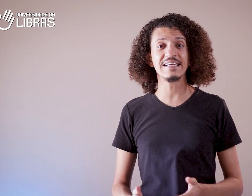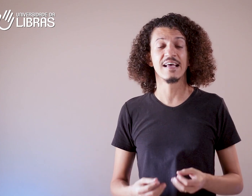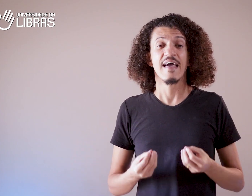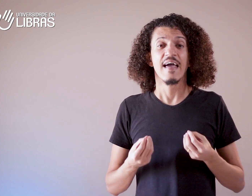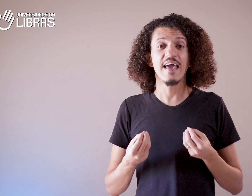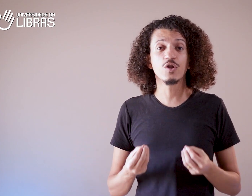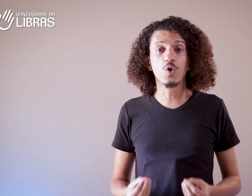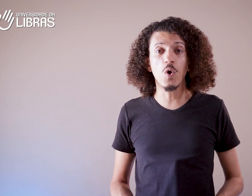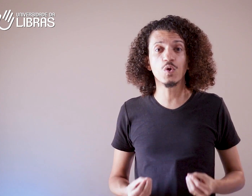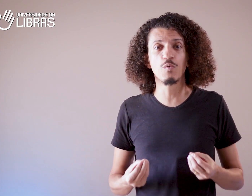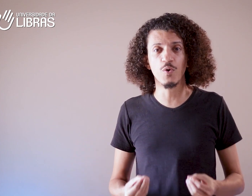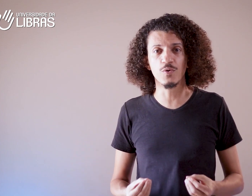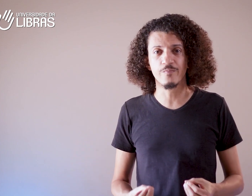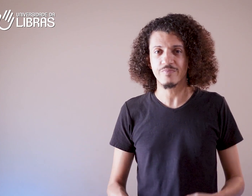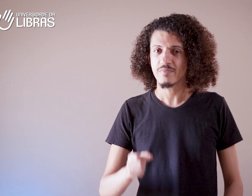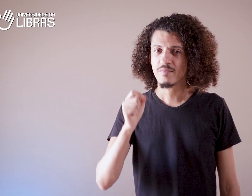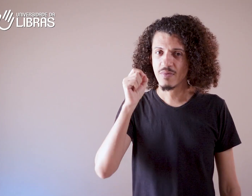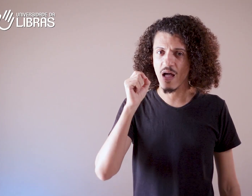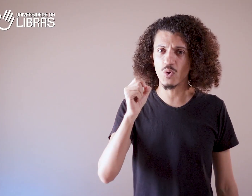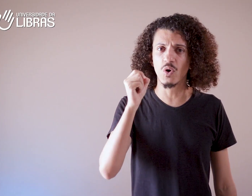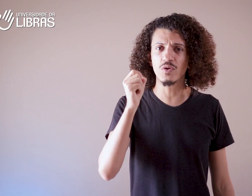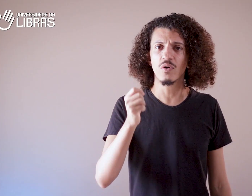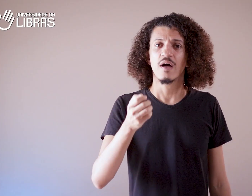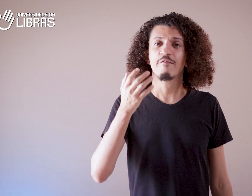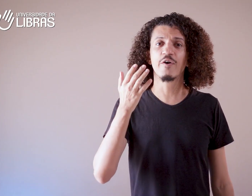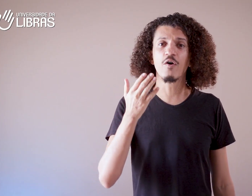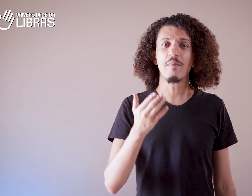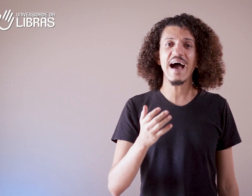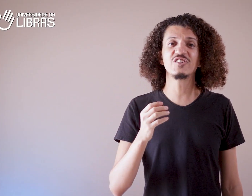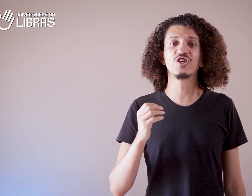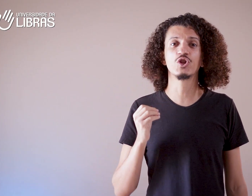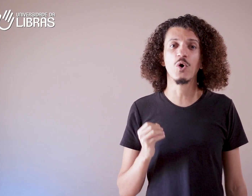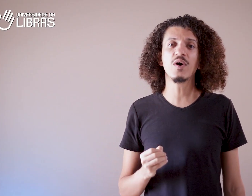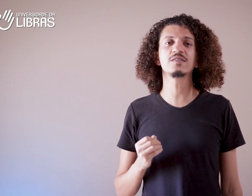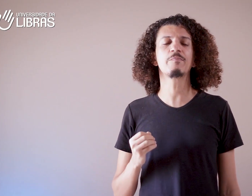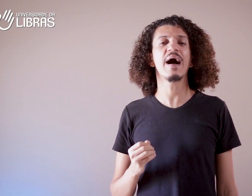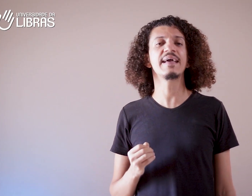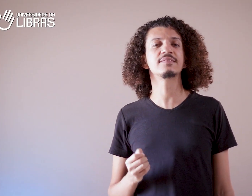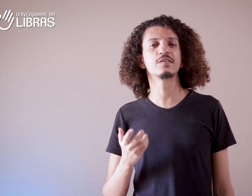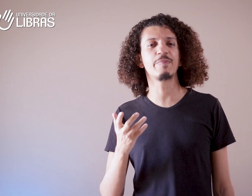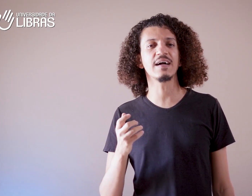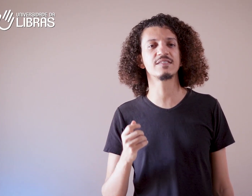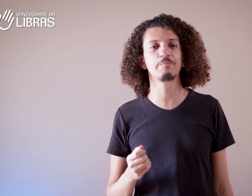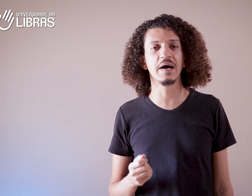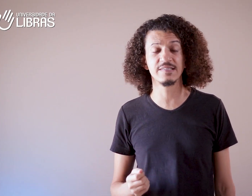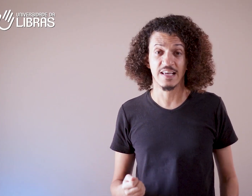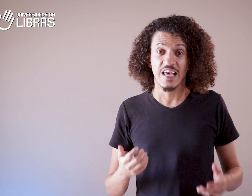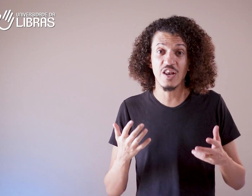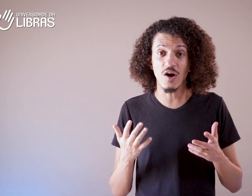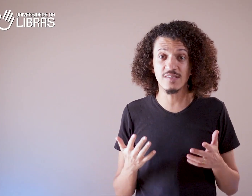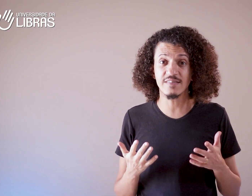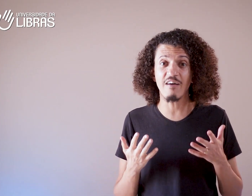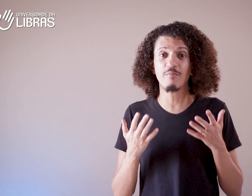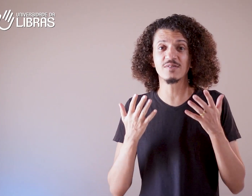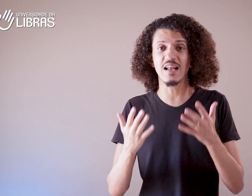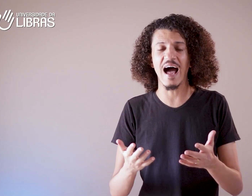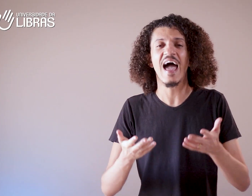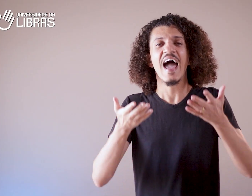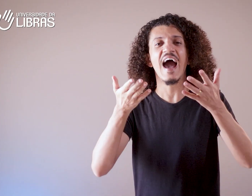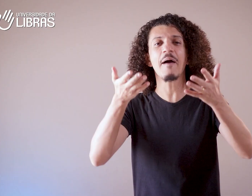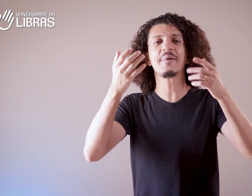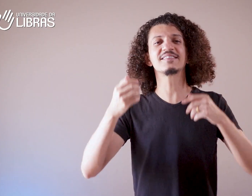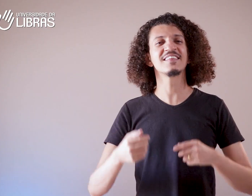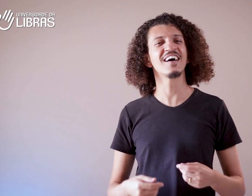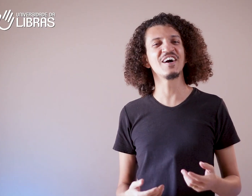de sinais em todo o mundo. Ao todo, foram mais de 12 países participantes e nós estávamos